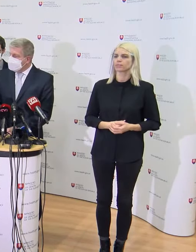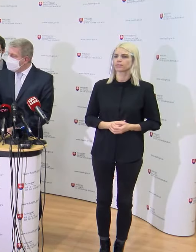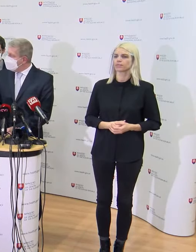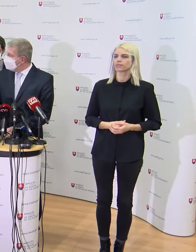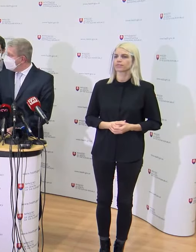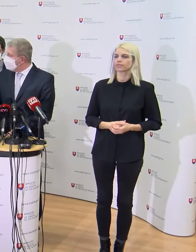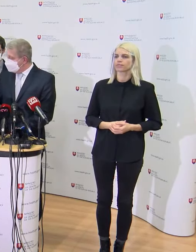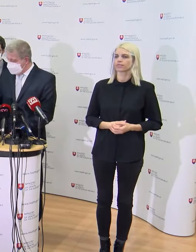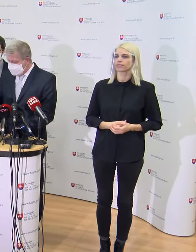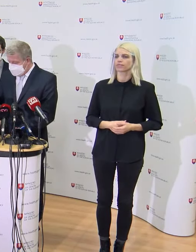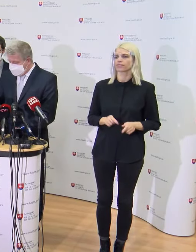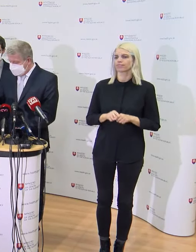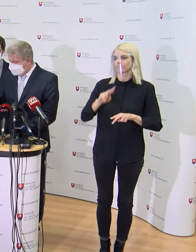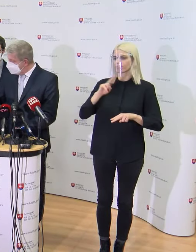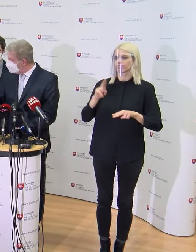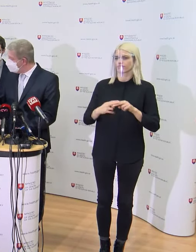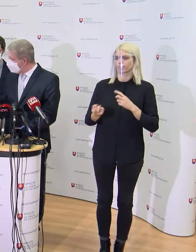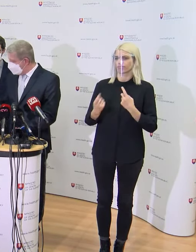Samozrejme,